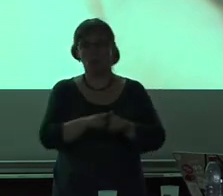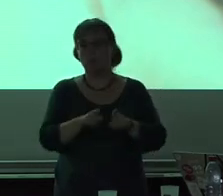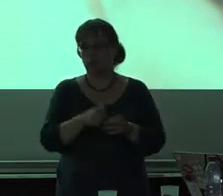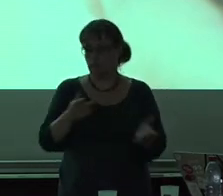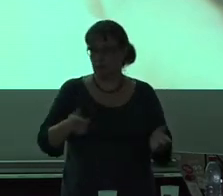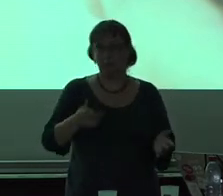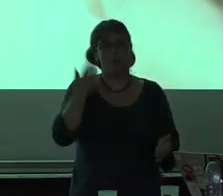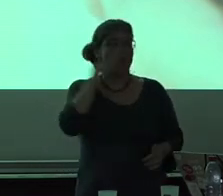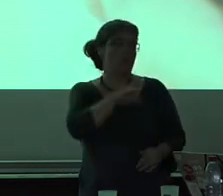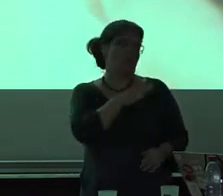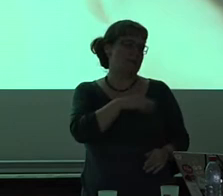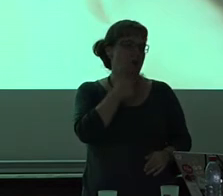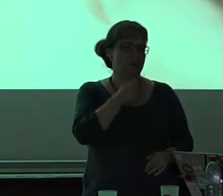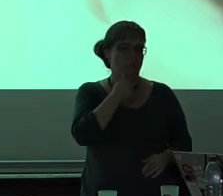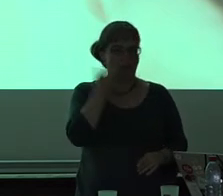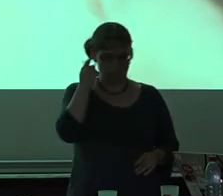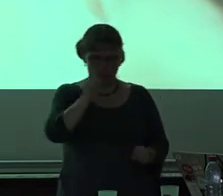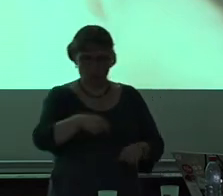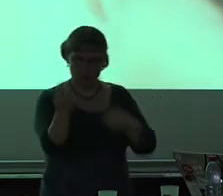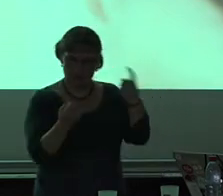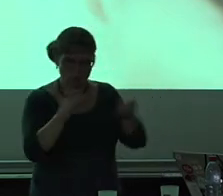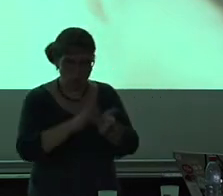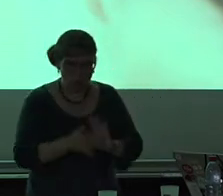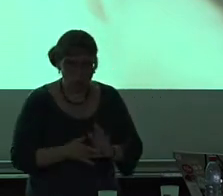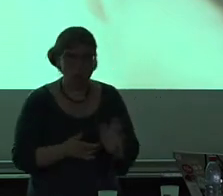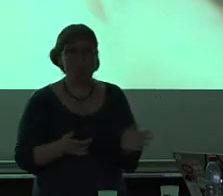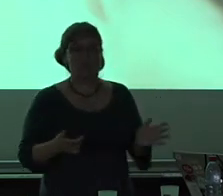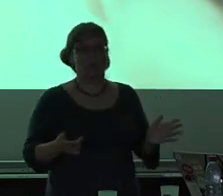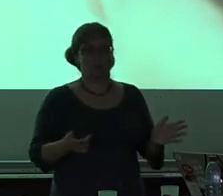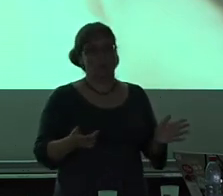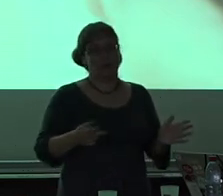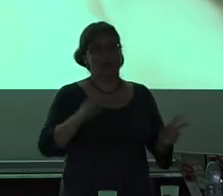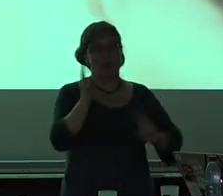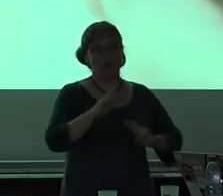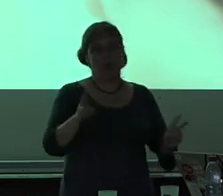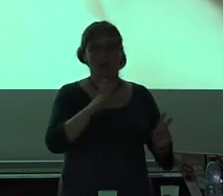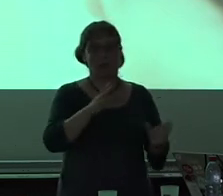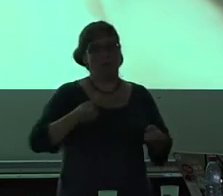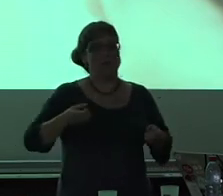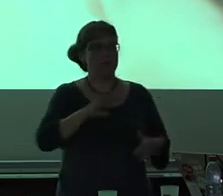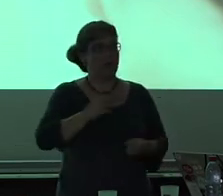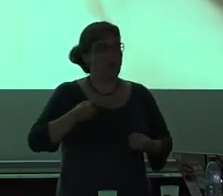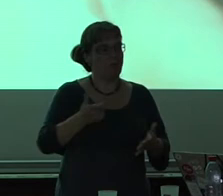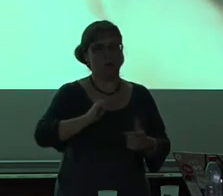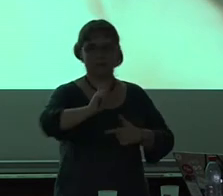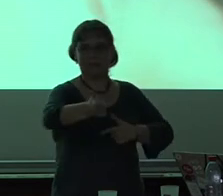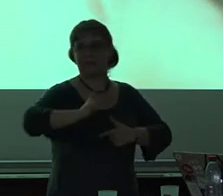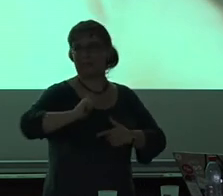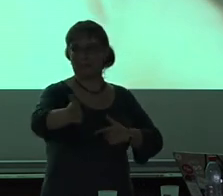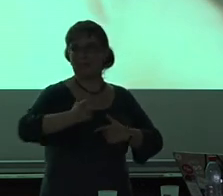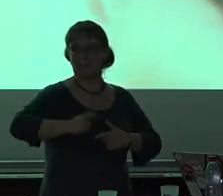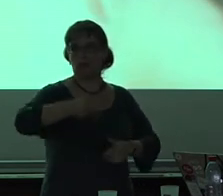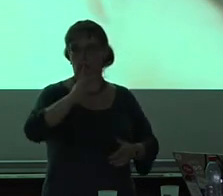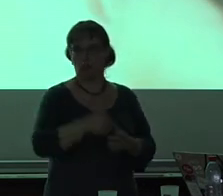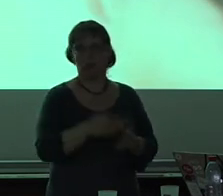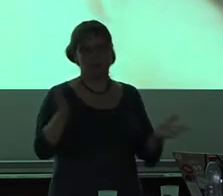s'inquiète du sort de ses élèves, on dit « n'hésitez pas à poser des questions » et en général, on fait tout pour créer l'interaction entre les élèves et le prof. Mais quand